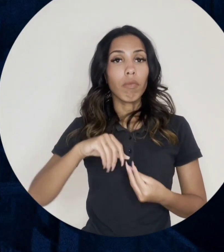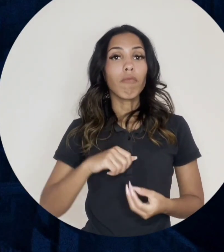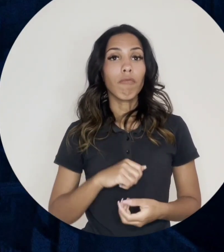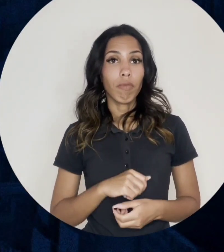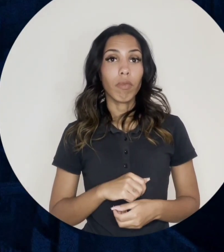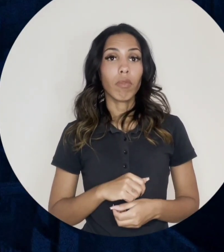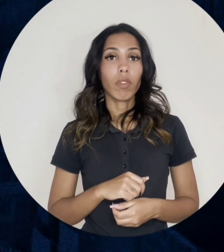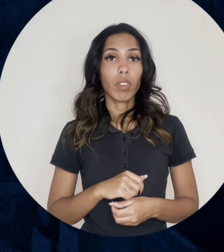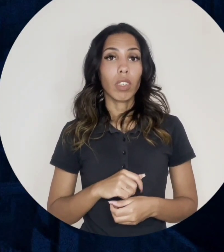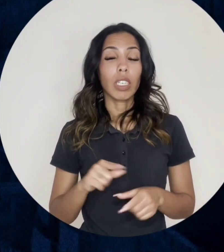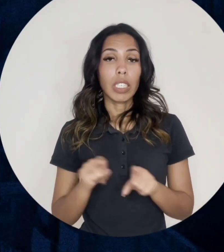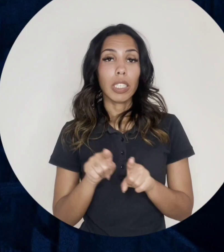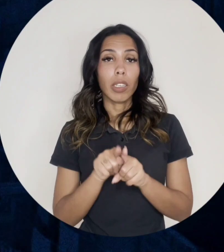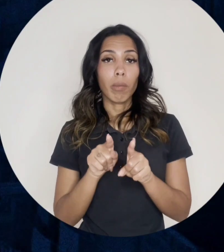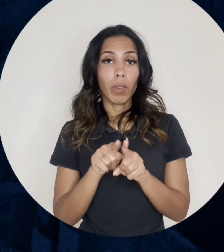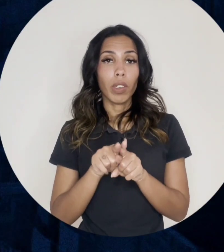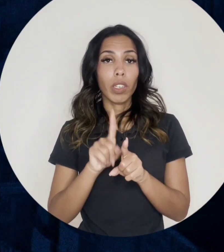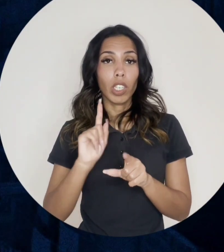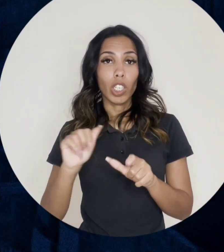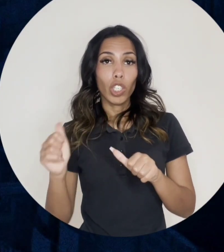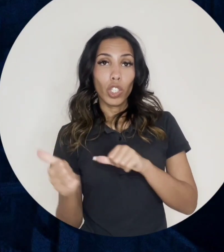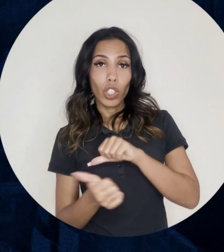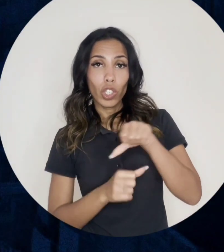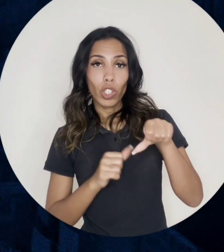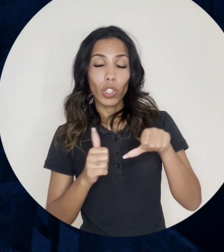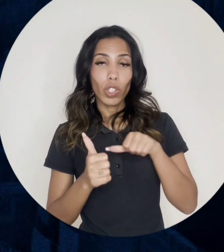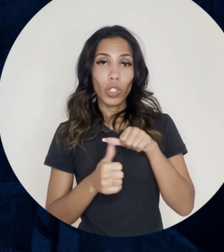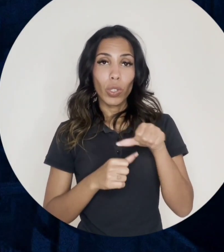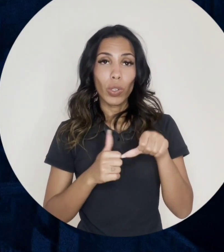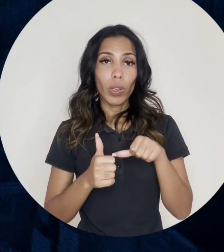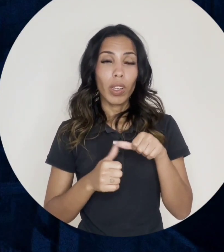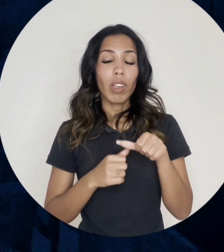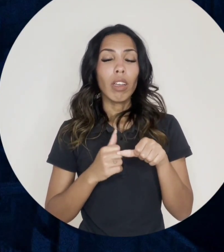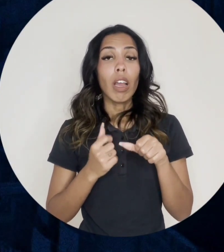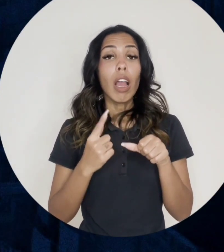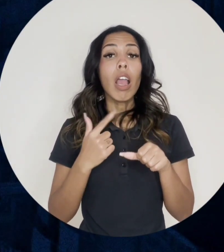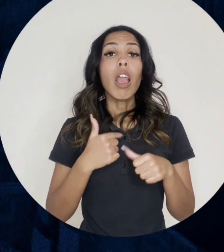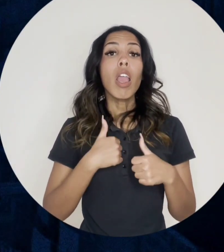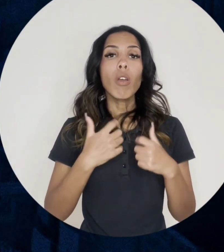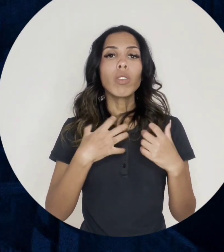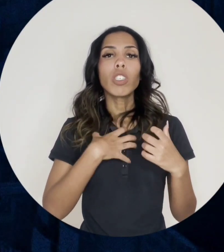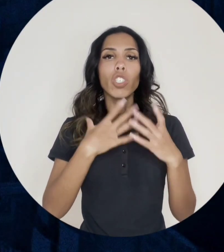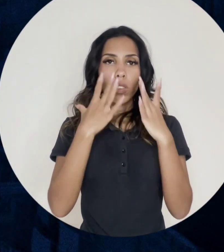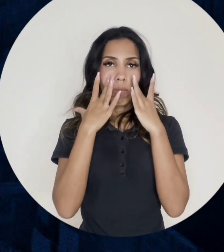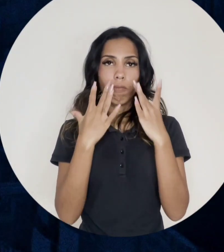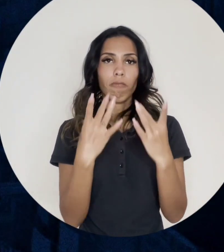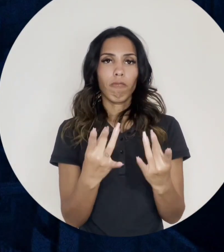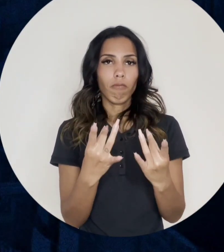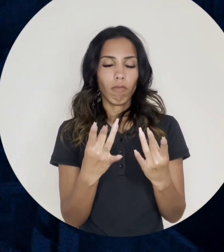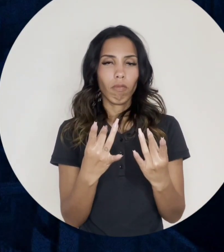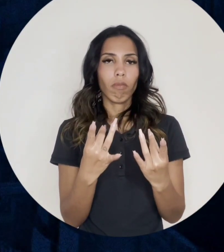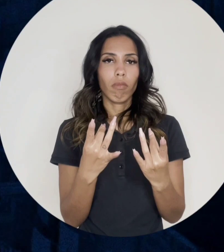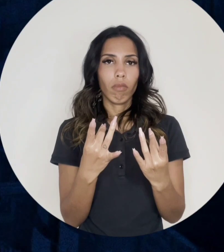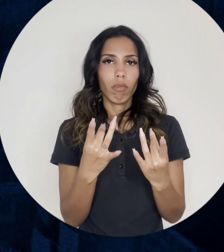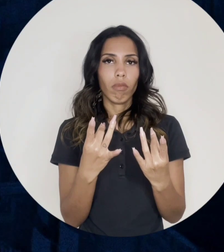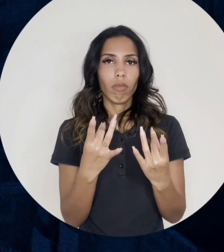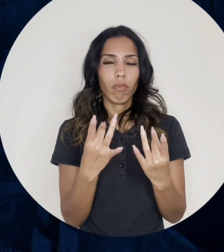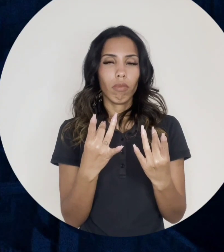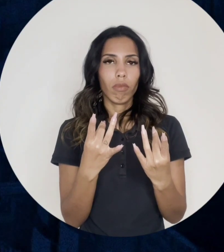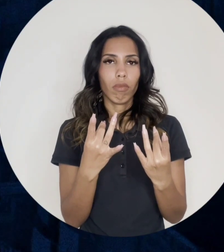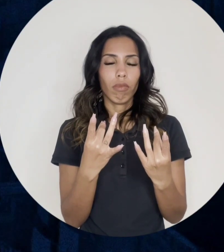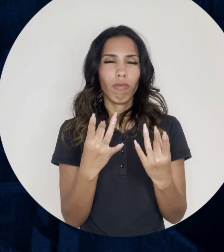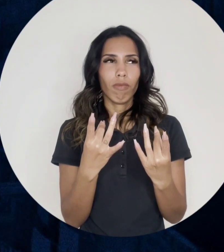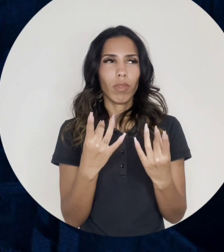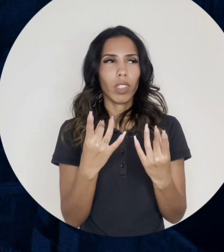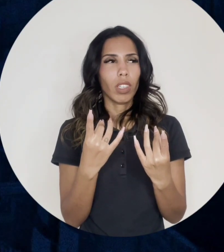elas trocavam, né? E o que me chamava a atenção, e eu queria para